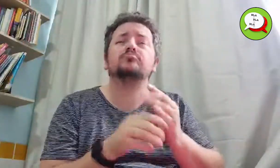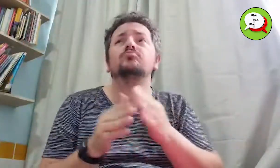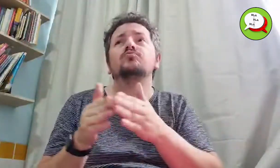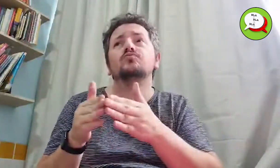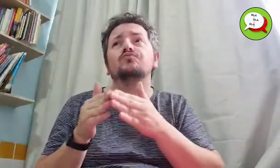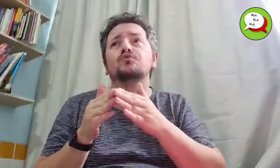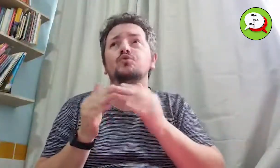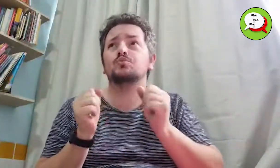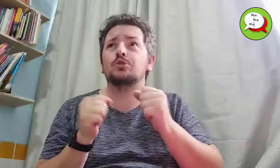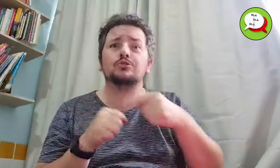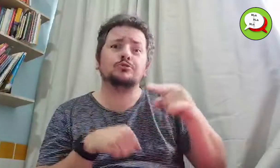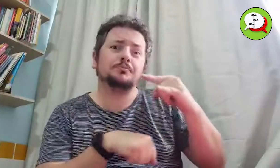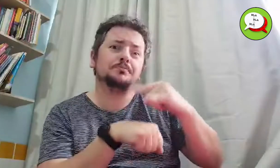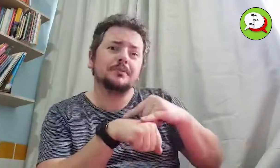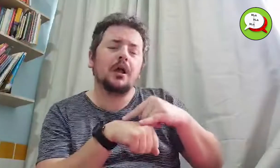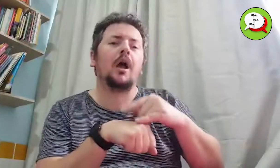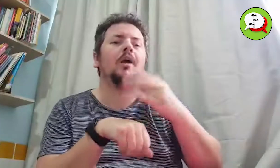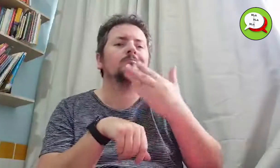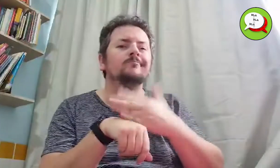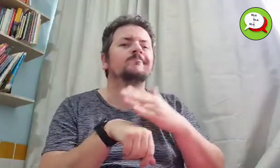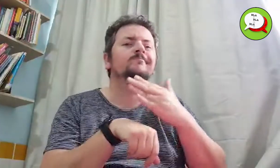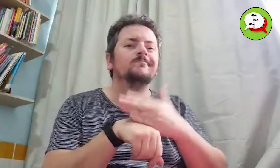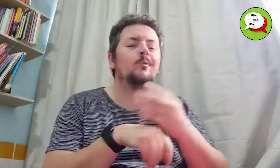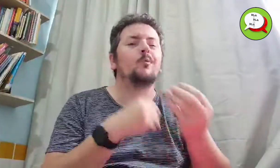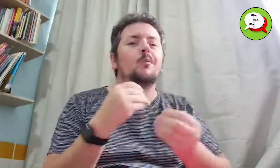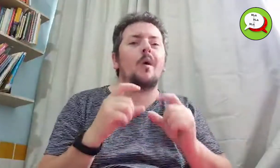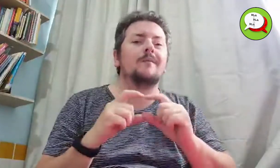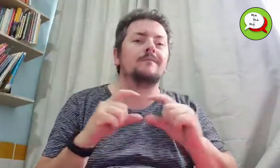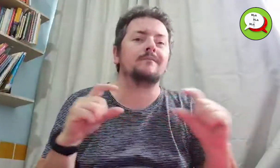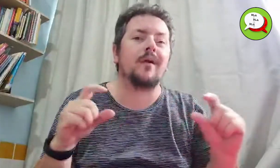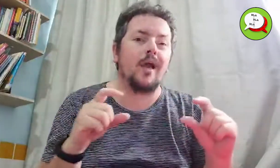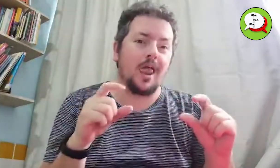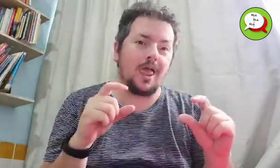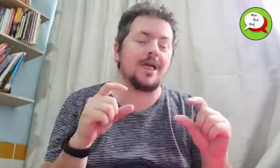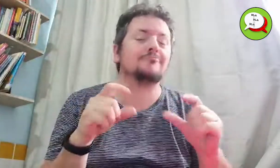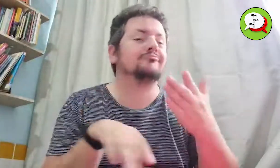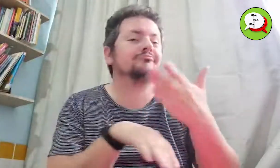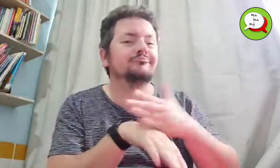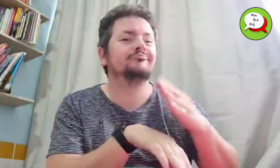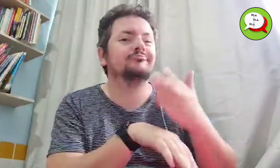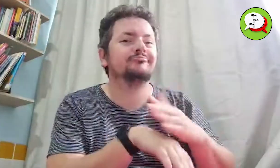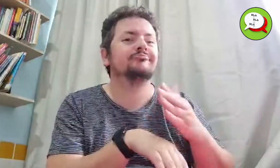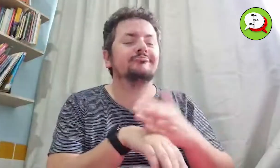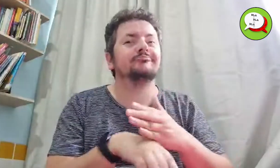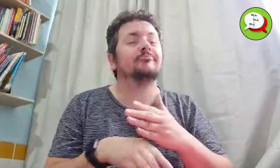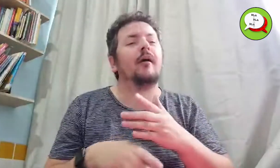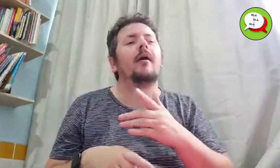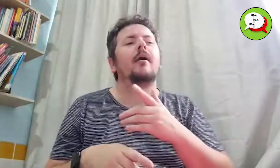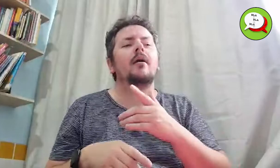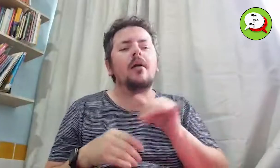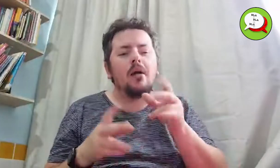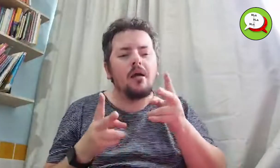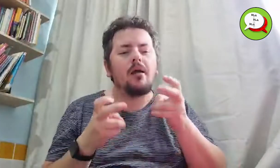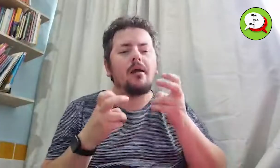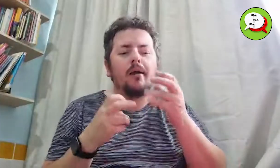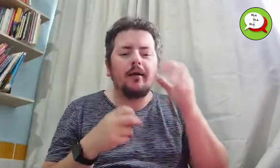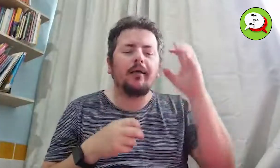ir ao banheiro, ou por favor, eu posso ir ao banheiro, e aí você vai treinando no seu dia a dia para ele